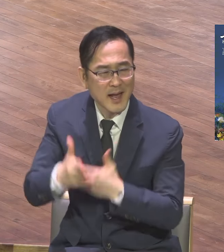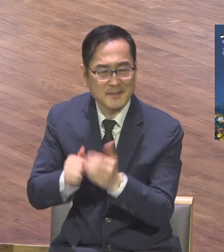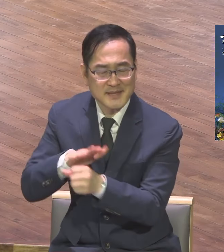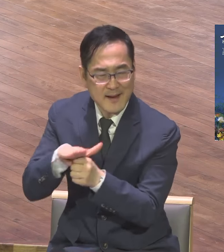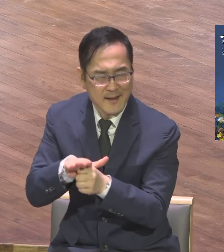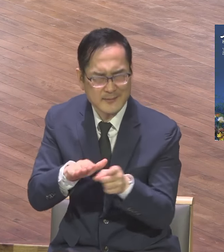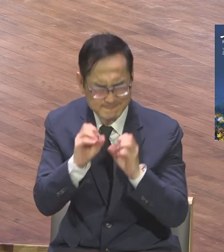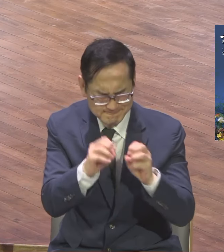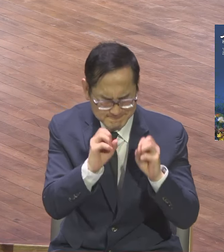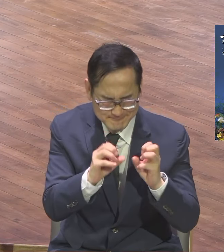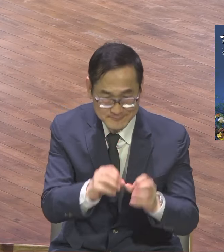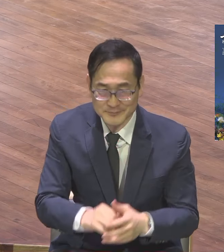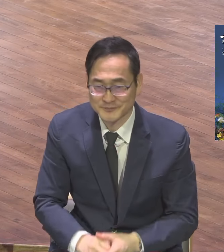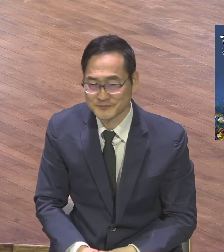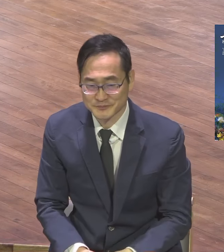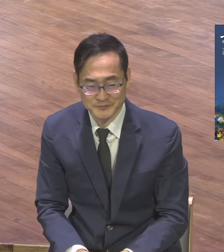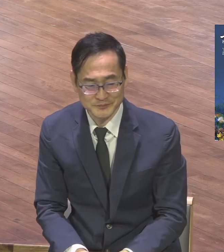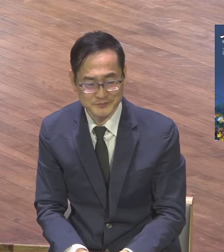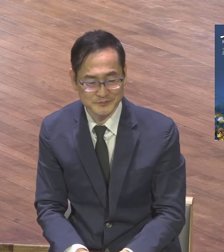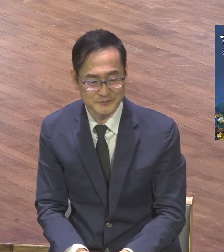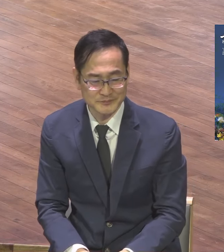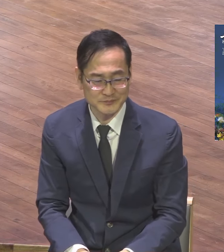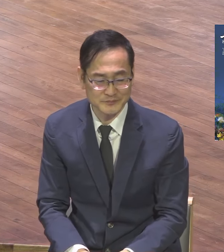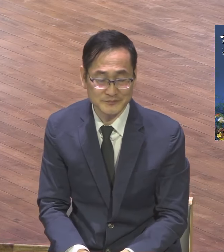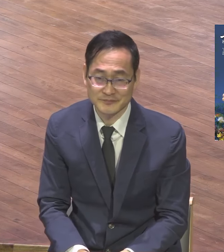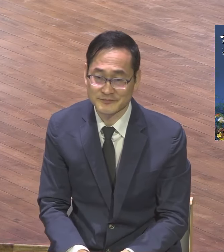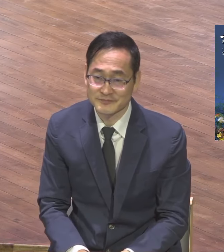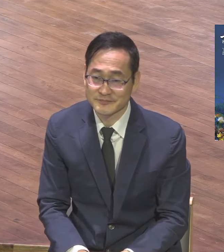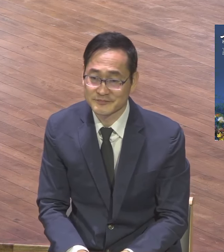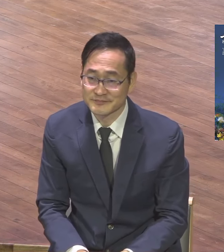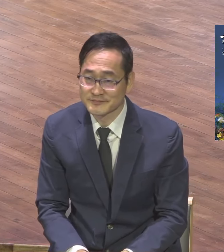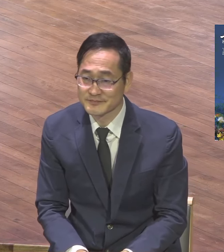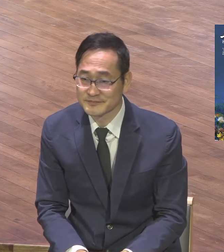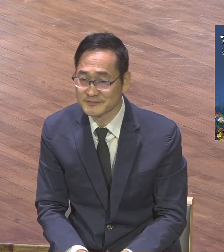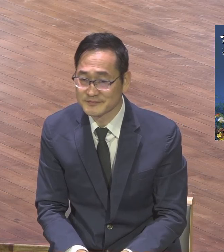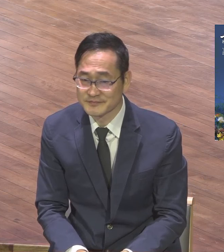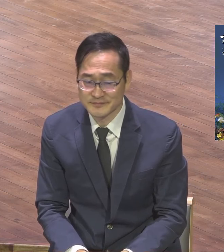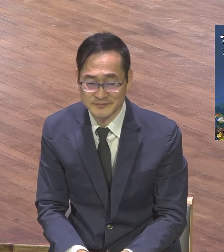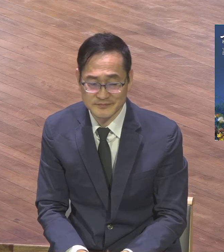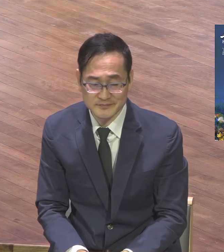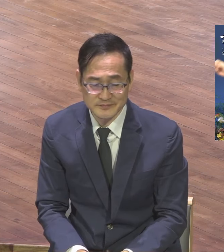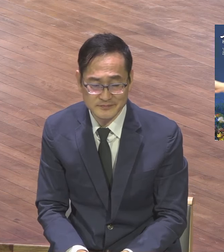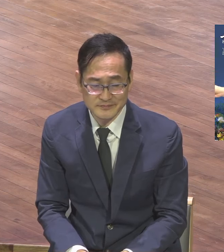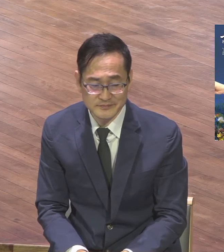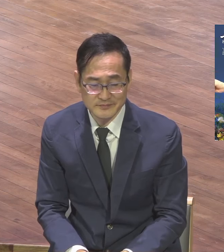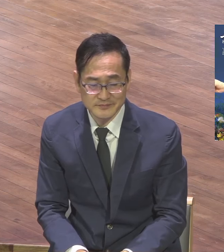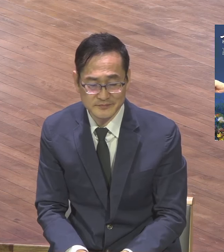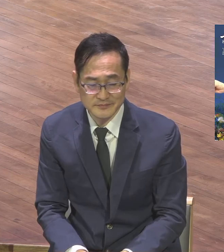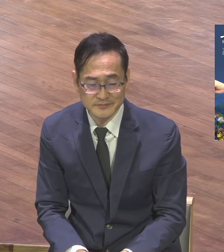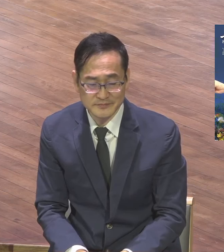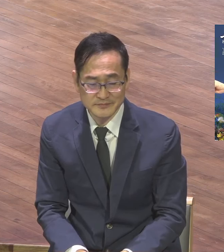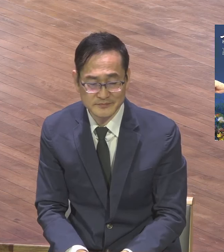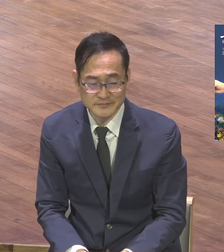나왔죠. 시고모님, 아니 자기 친정도 아니고 시집의